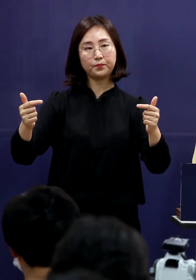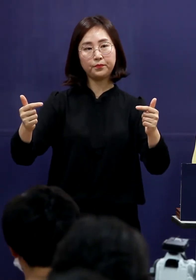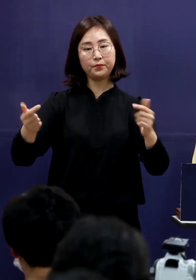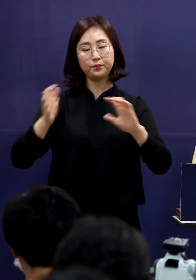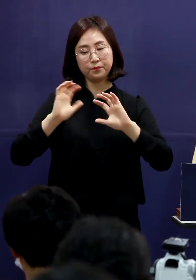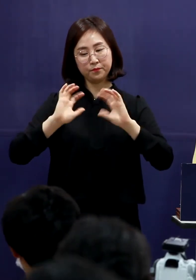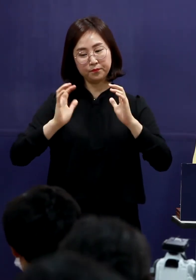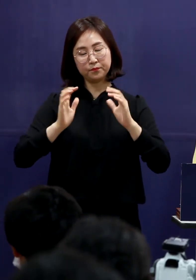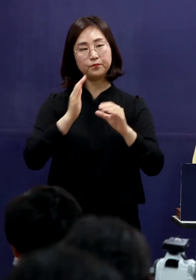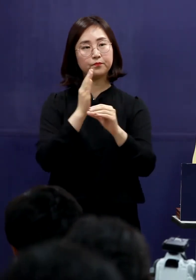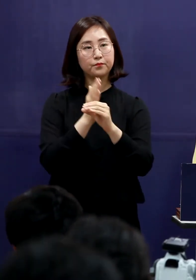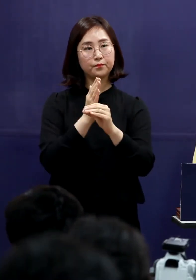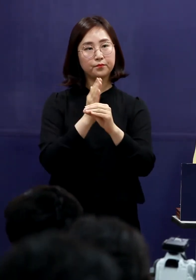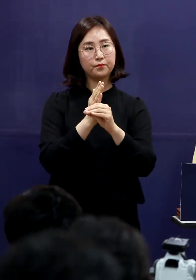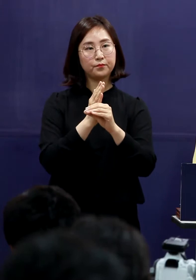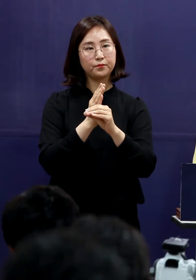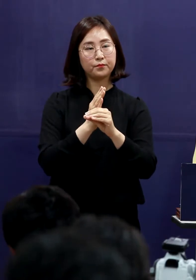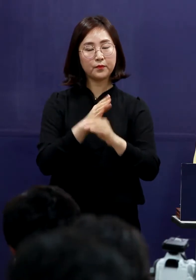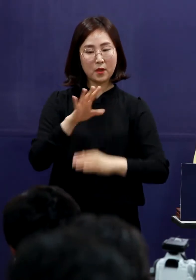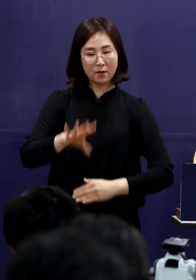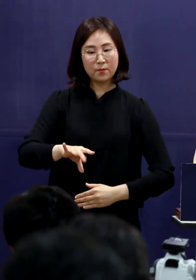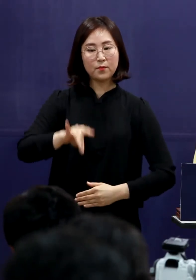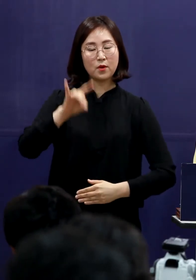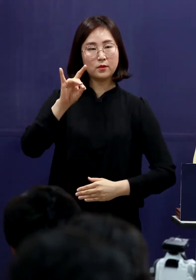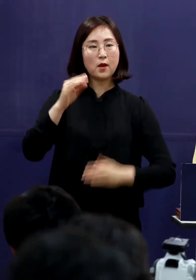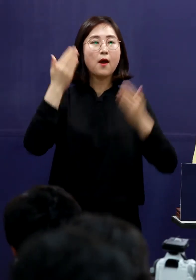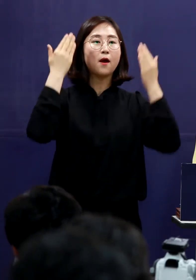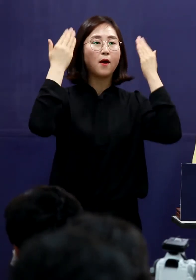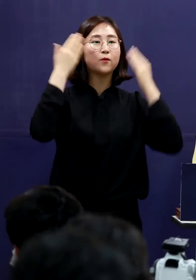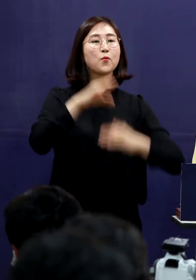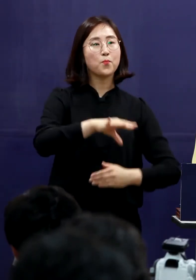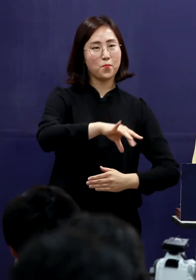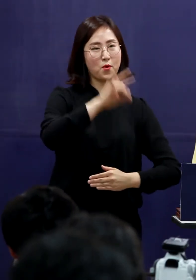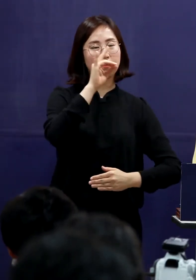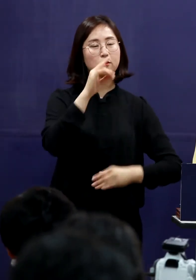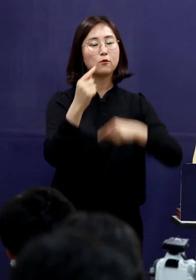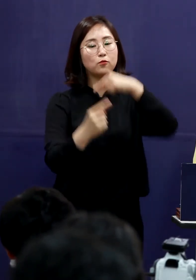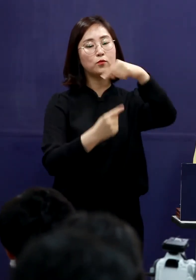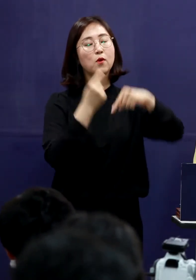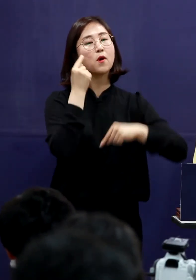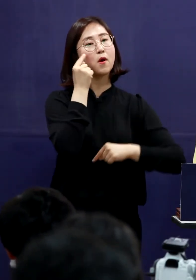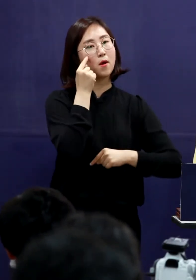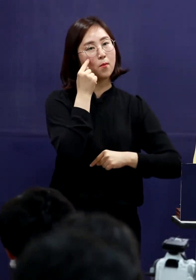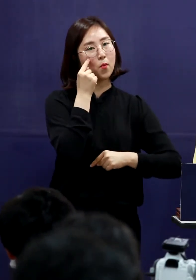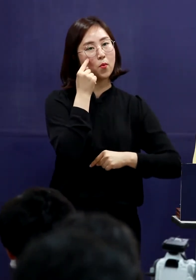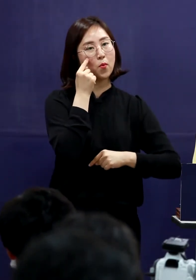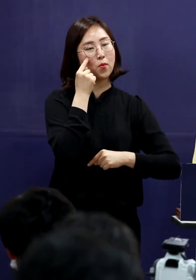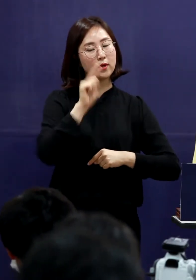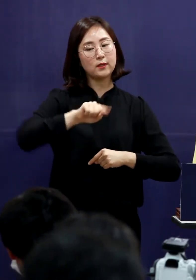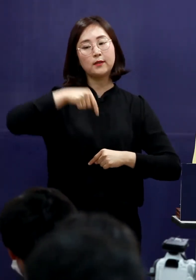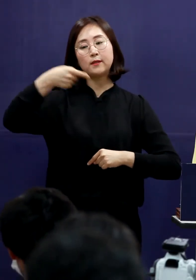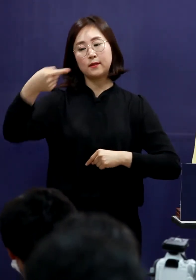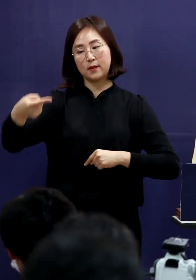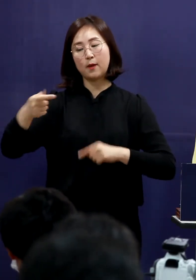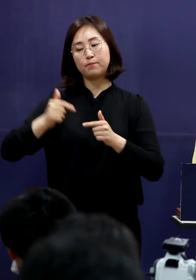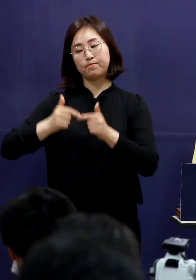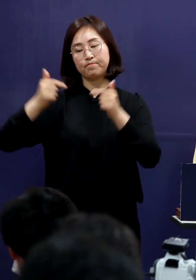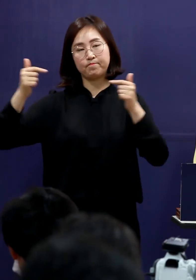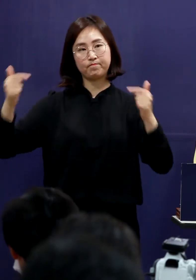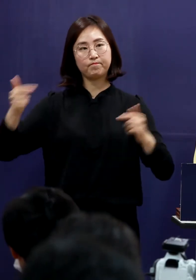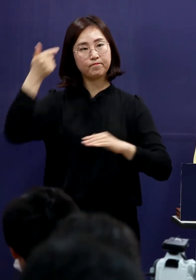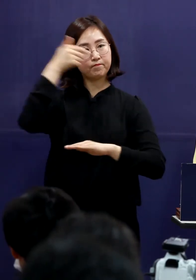협의를 하고 있습니다. 일단은 지금은 학교가 좀 우선이니까 학교부터 먼저 하고 그 다음에 확대해